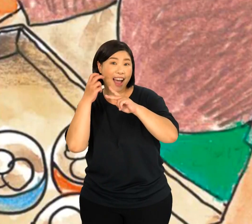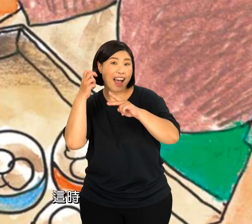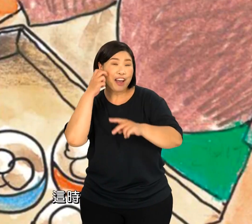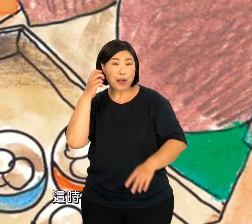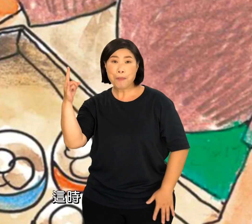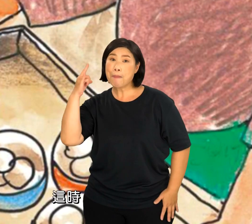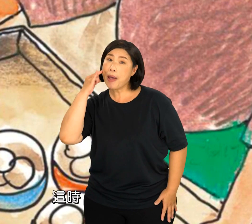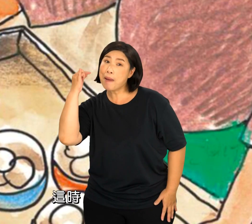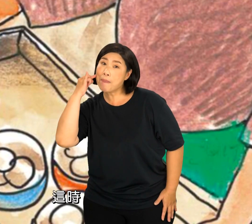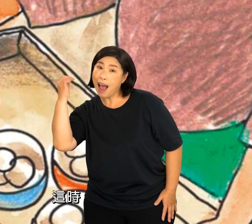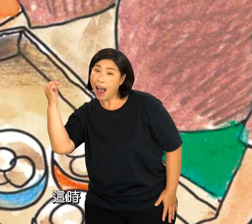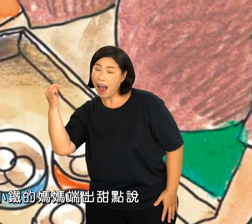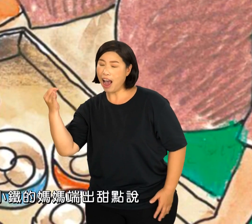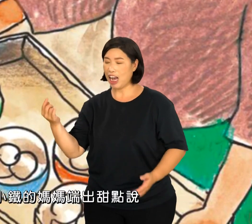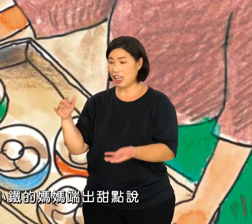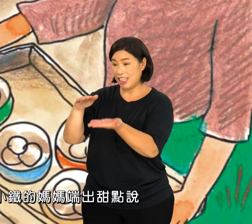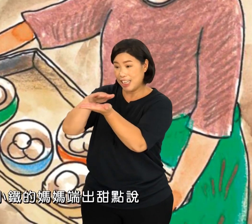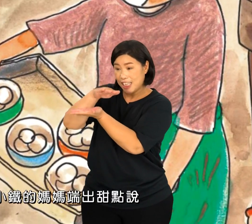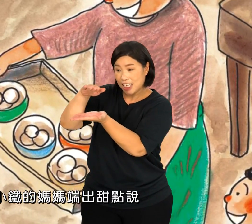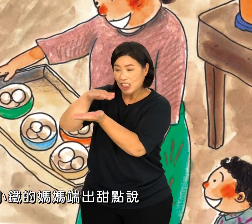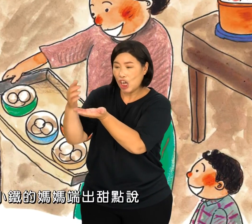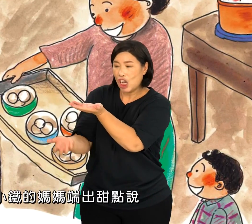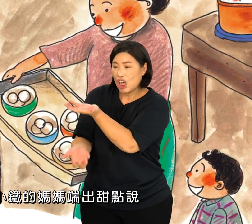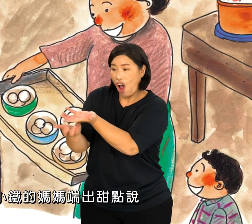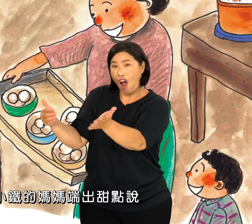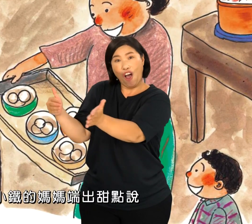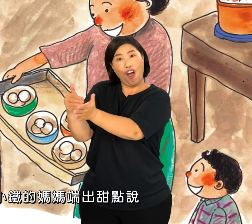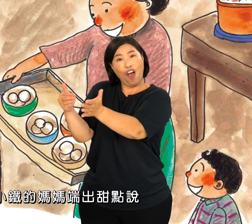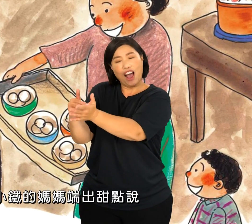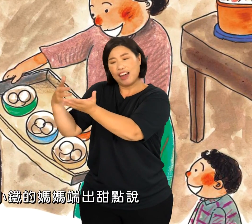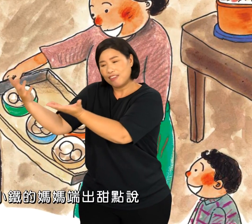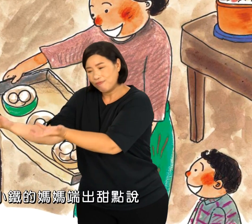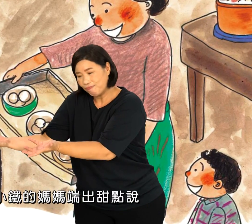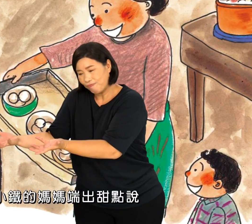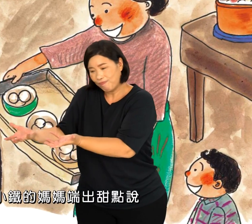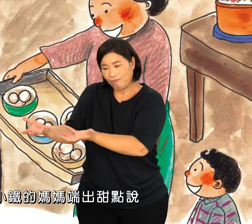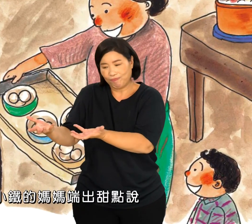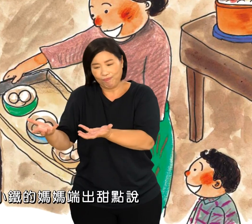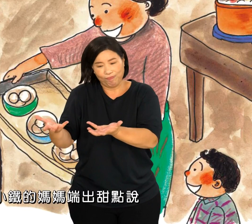这时，小铁的妈妈端出甜点，说。